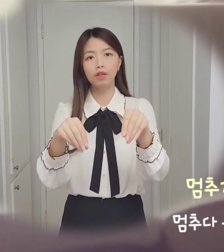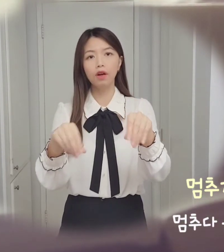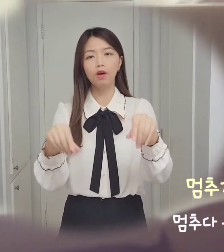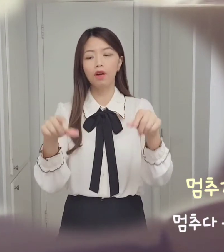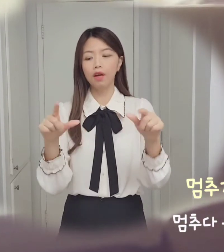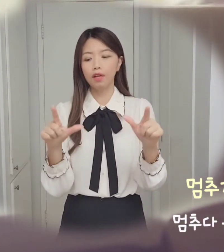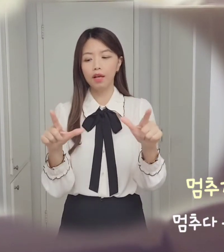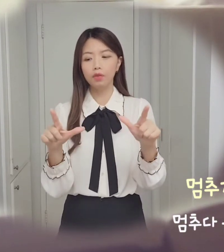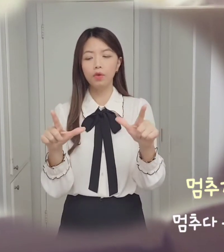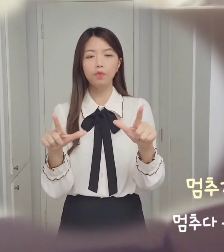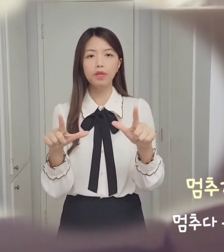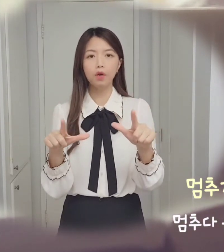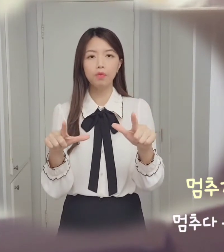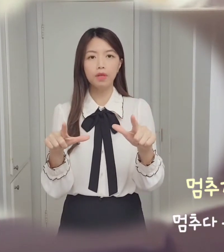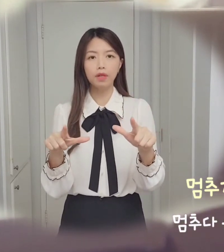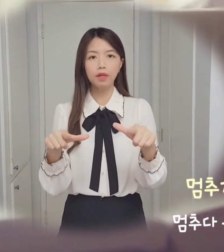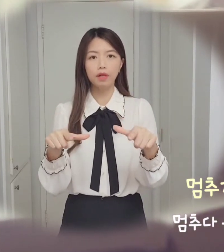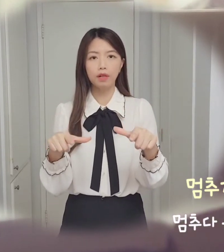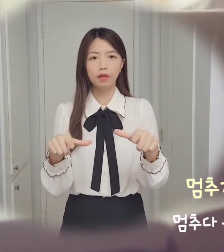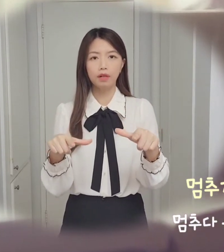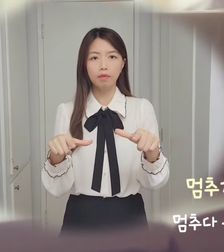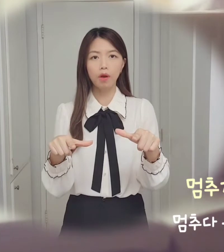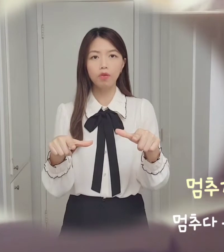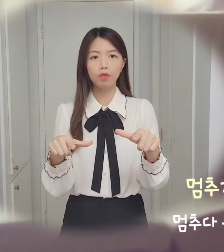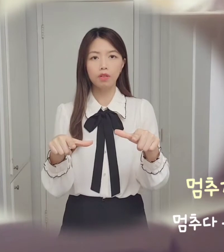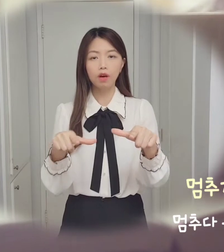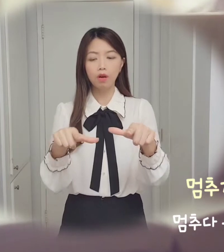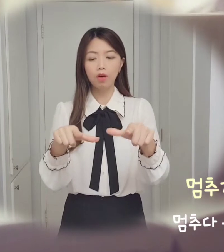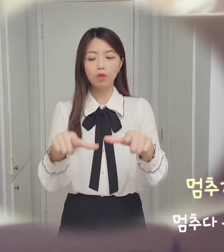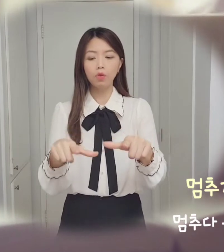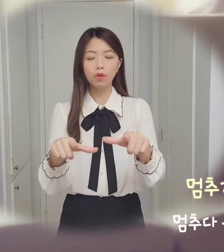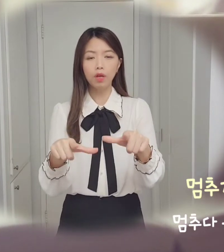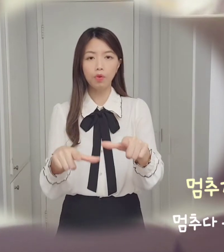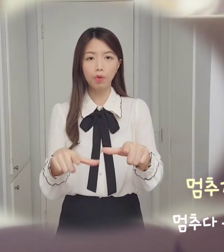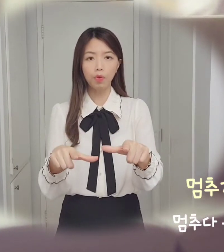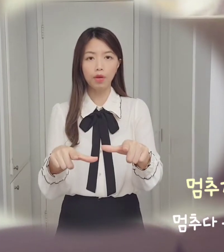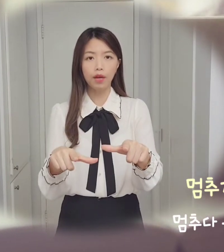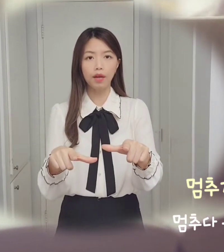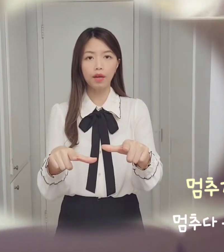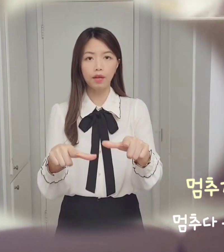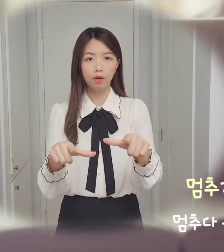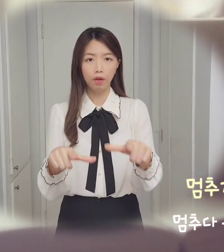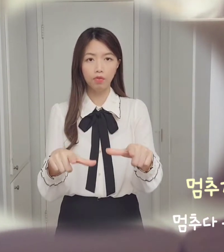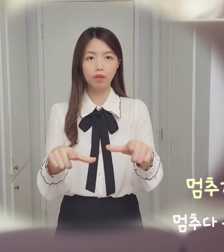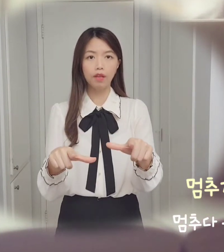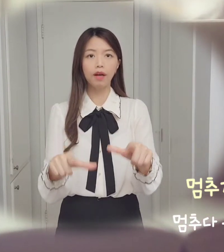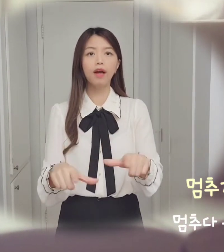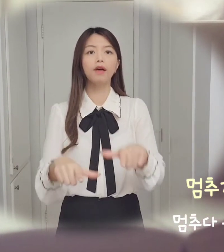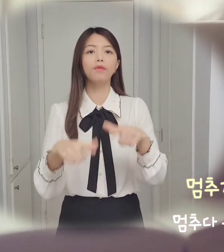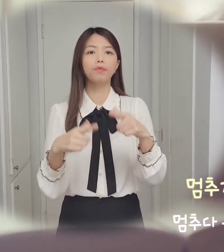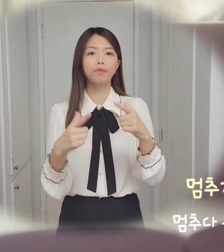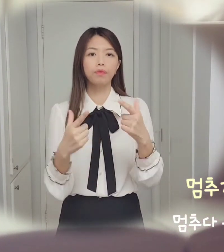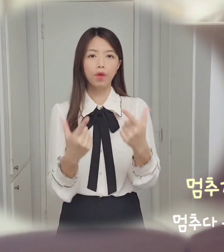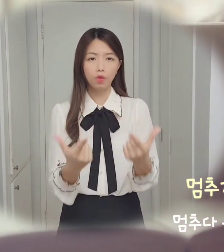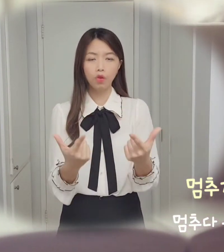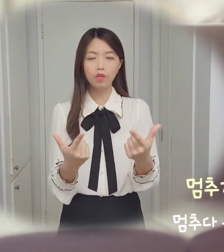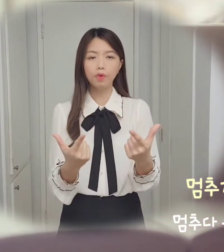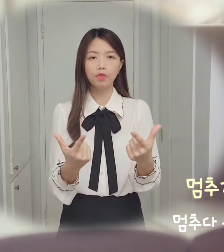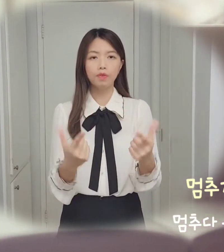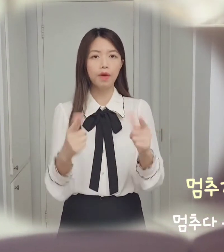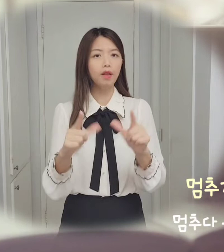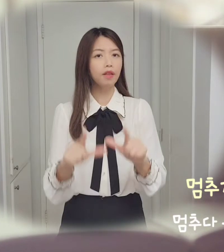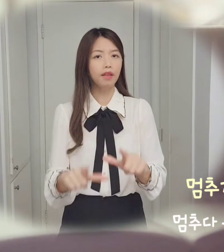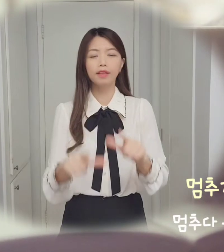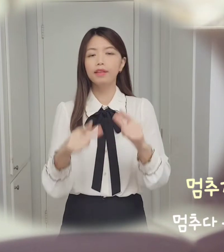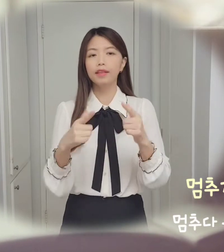뜻의 수어는요, 양손 엄지검지를 펴주셔서 손등이 위로 보이게 이렇게 두셨다가